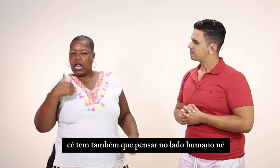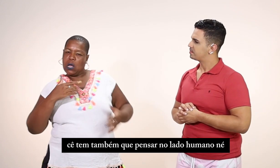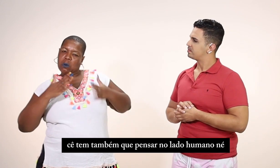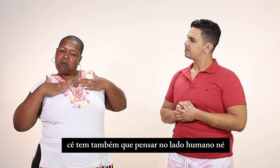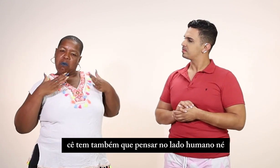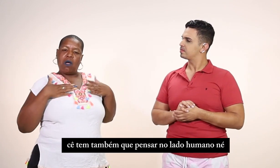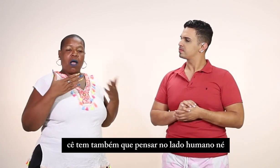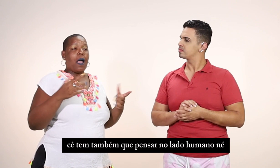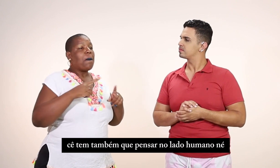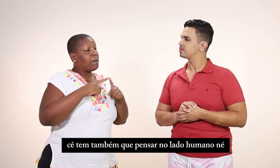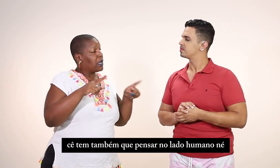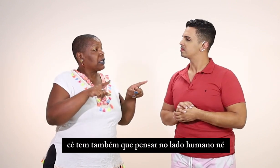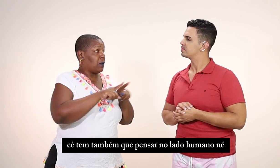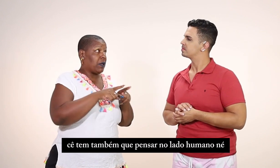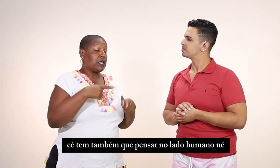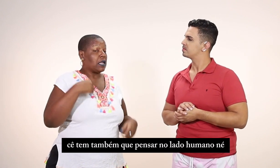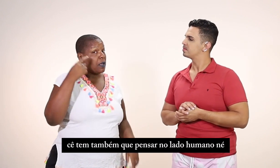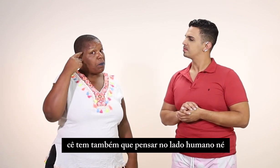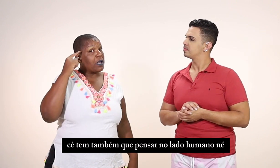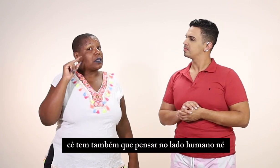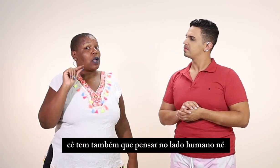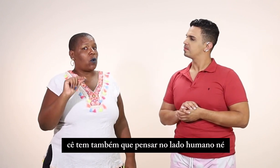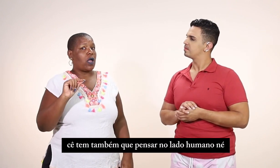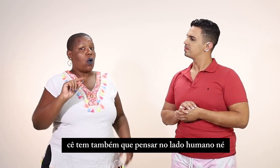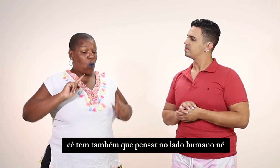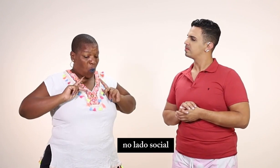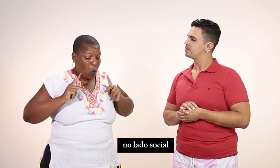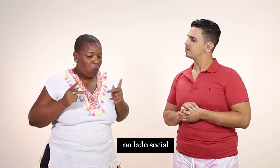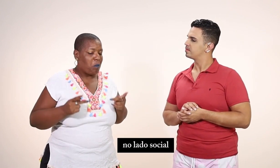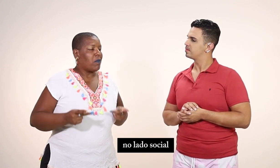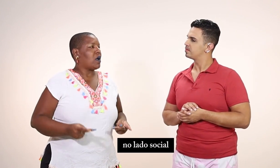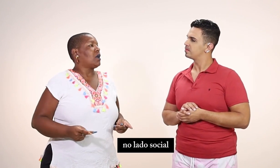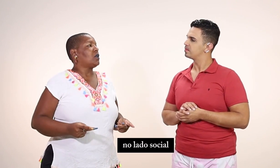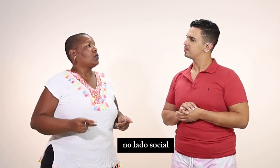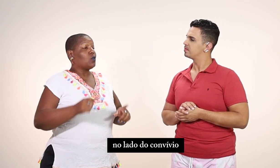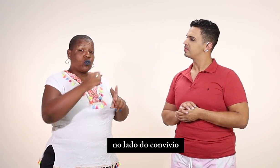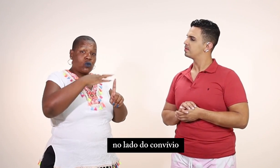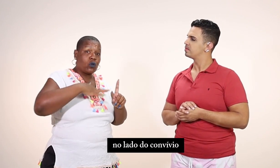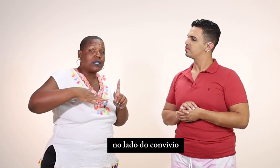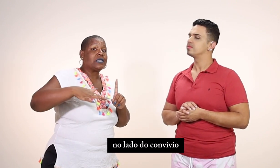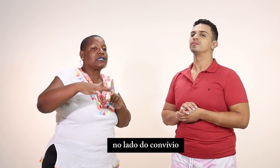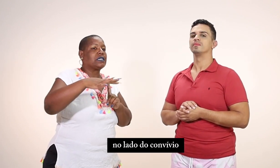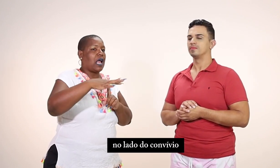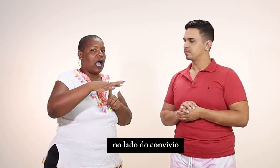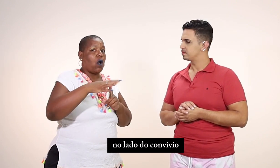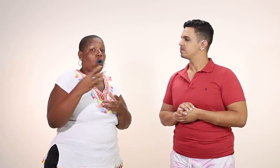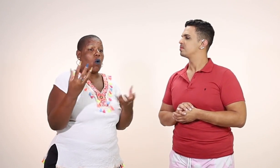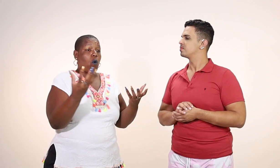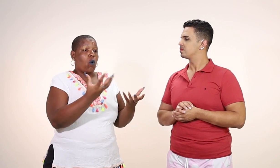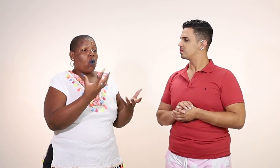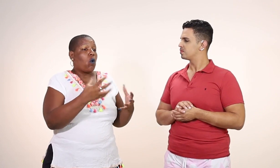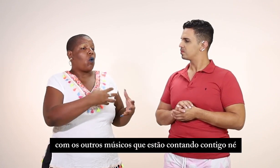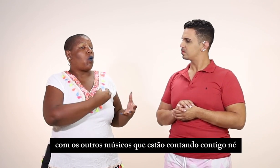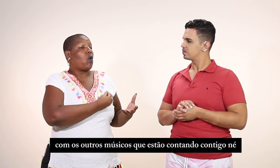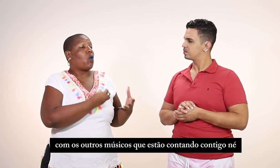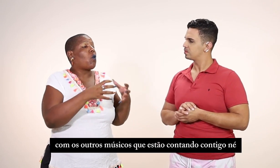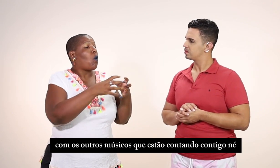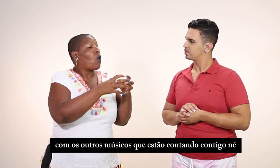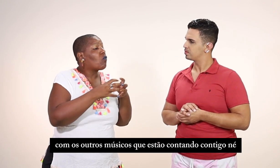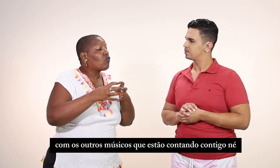tem também que pensar no lado humano, né? No lado social, no lado do convívio com os outros músicos que